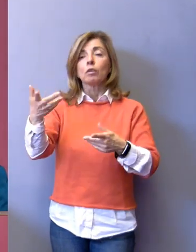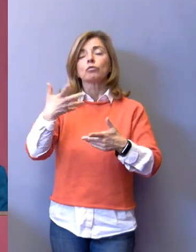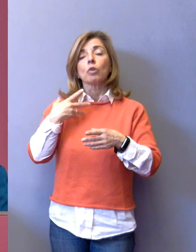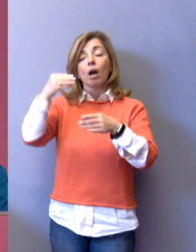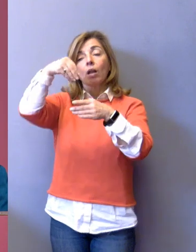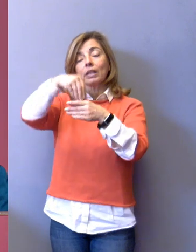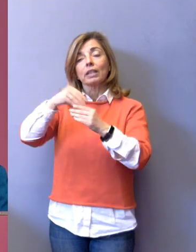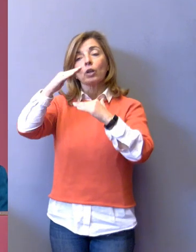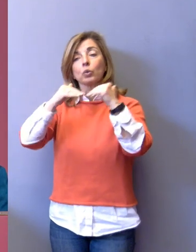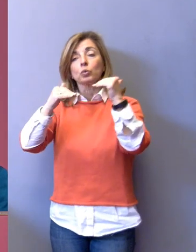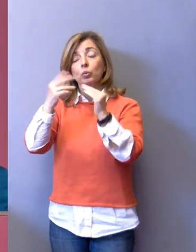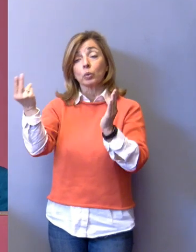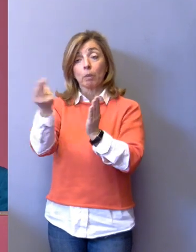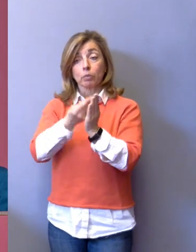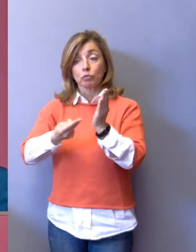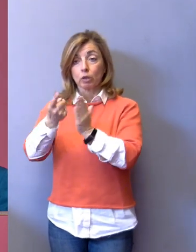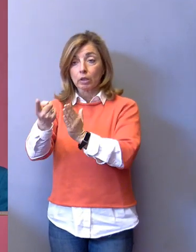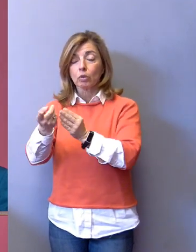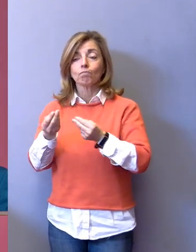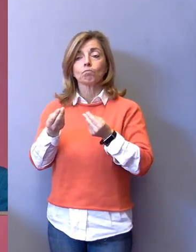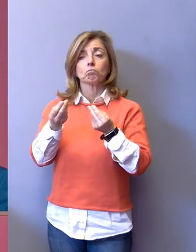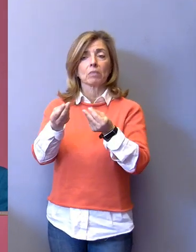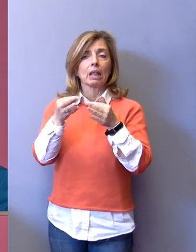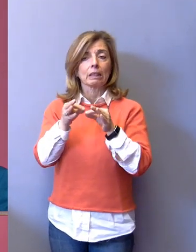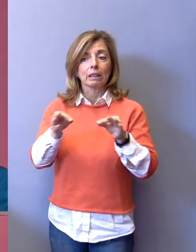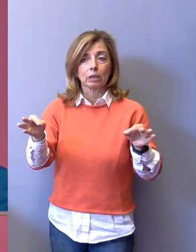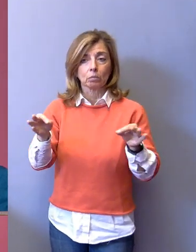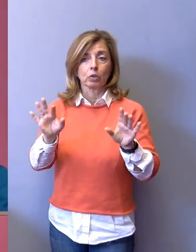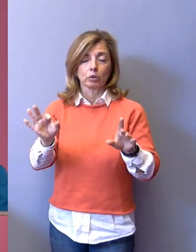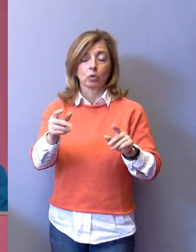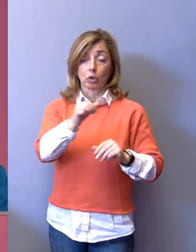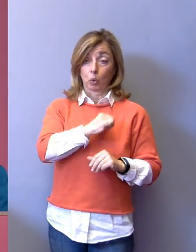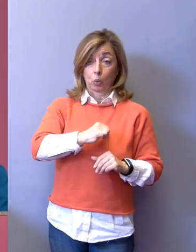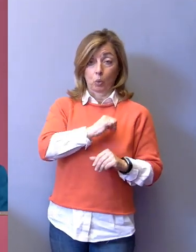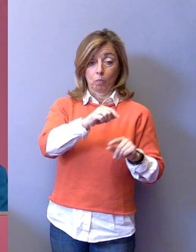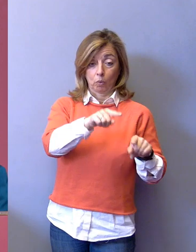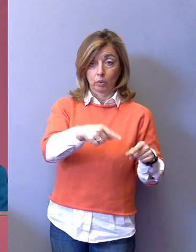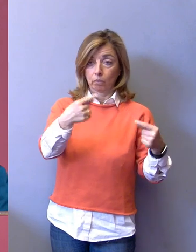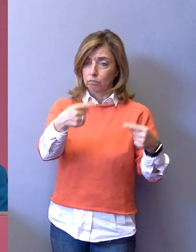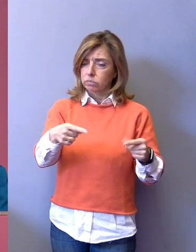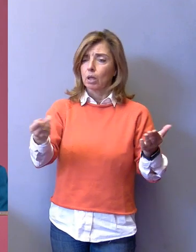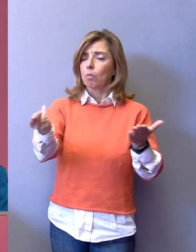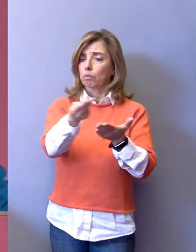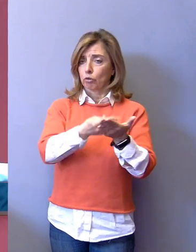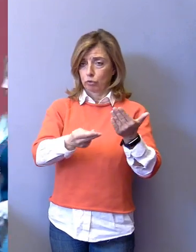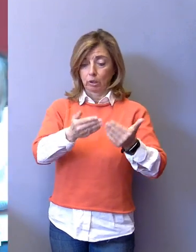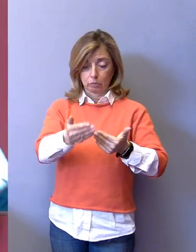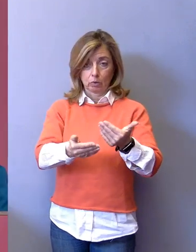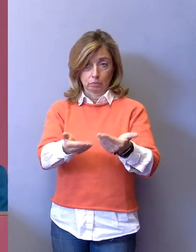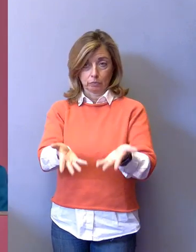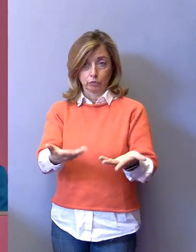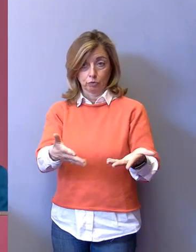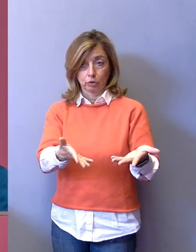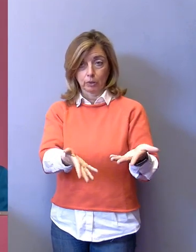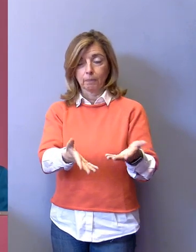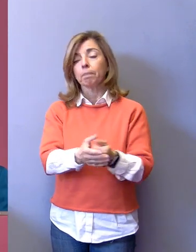progettazione che ha messo a disposizione dei comuni e questo è una progettazione che è in corso